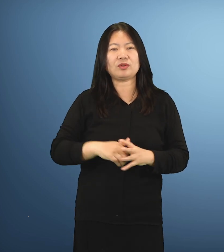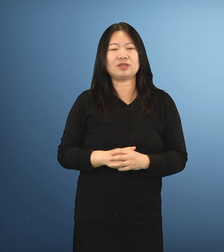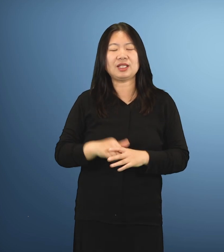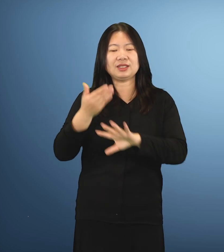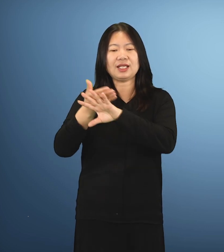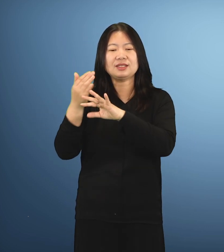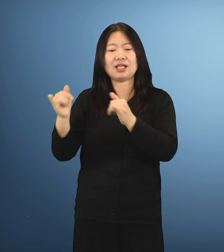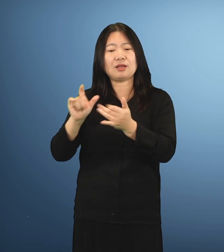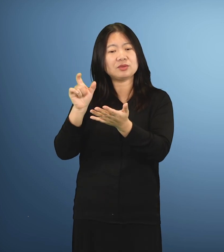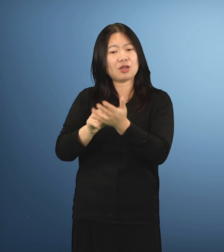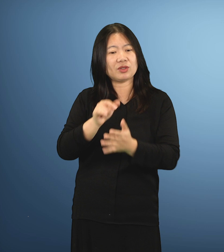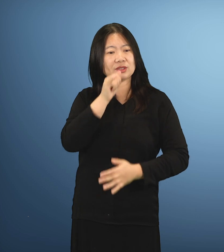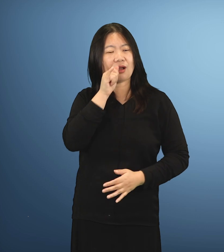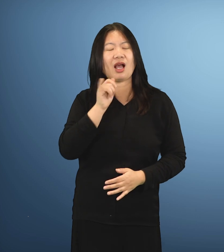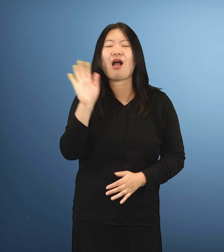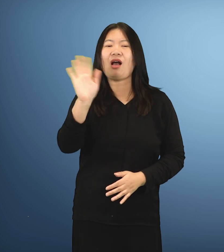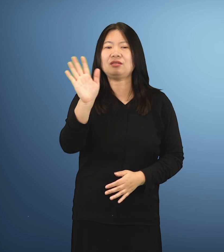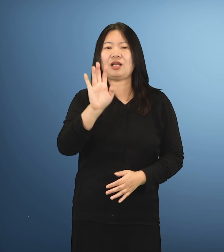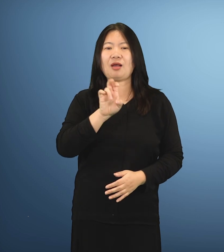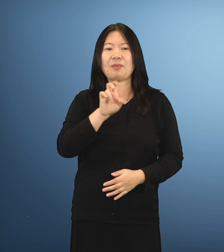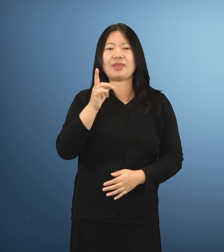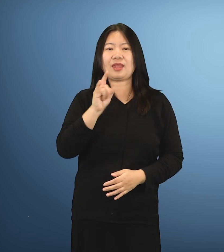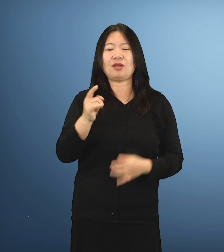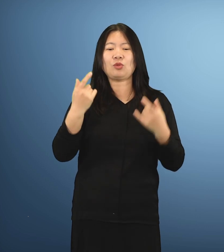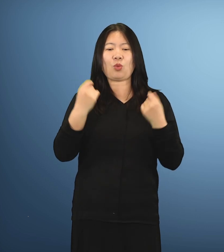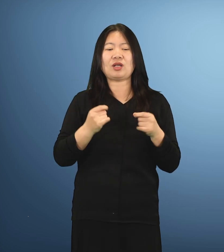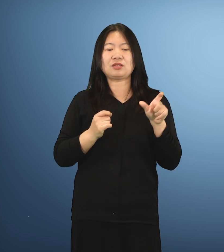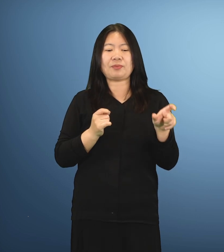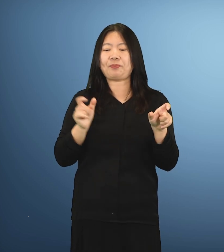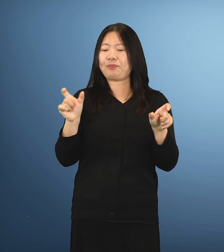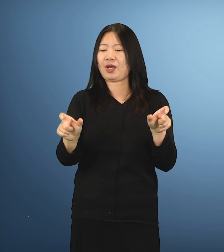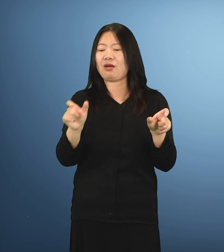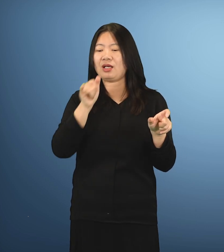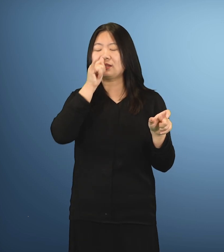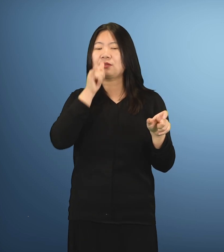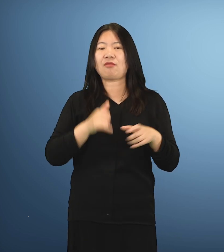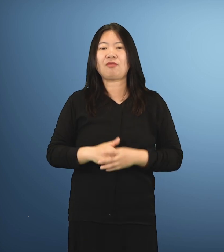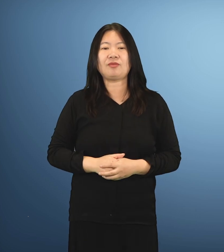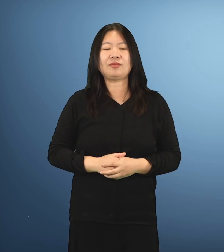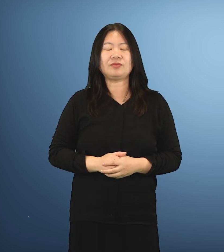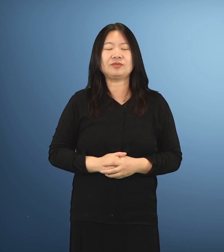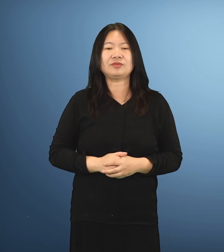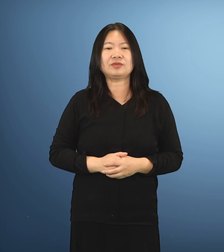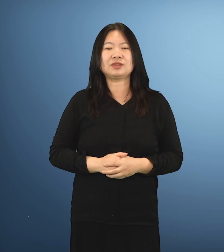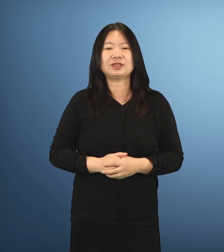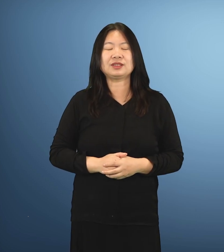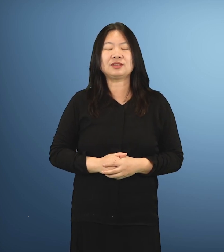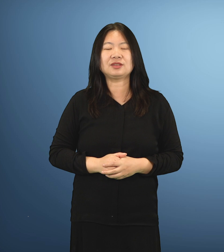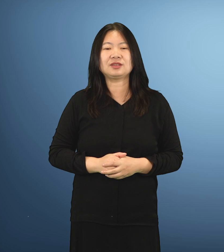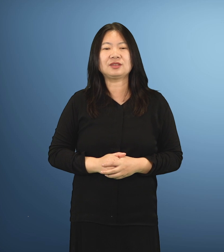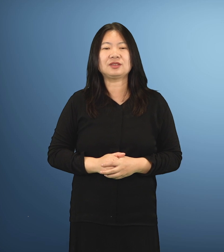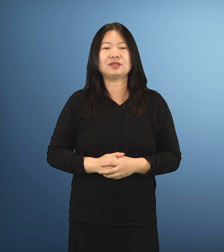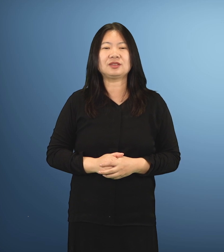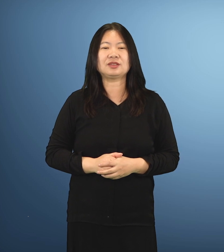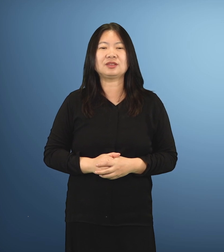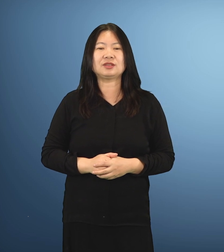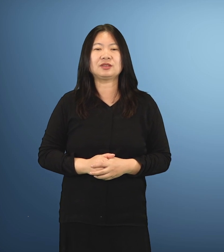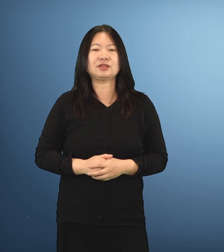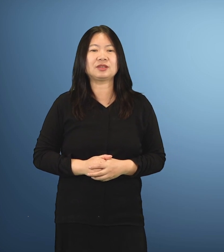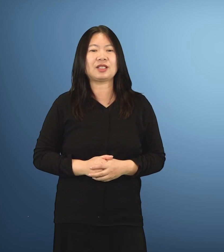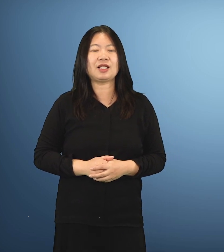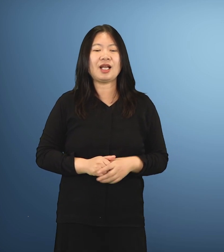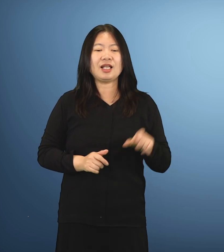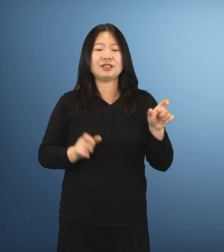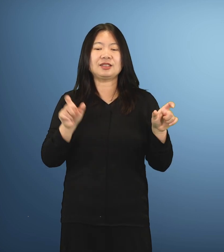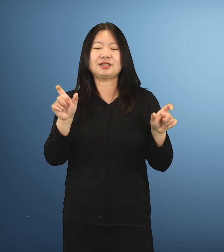다른 사람이 썼나요? 같은 사람이 썼단 말이에요. 그렇기 때문에 이런 본문을 이제